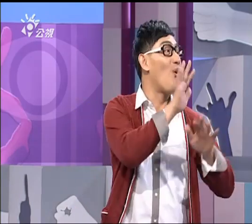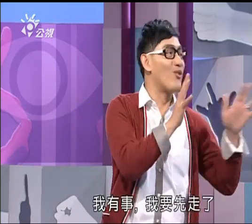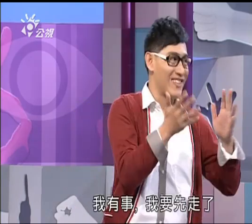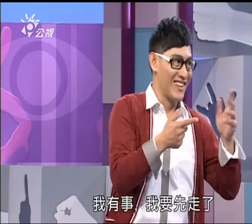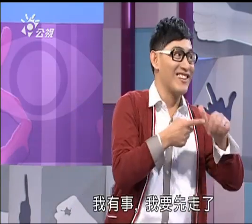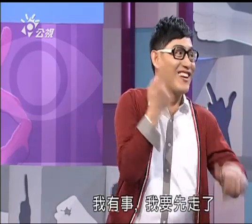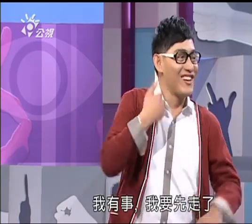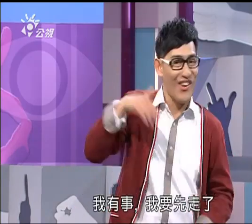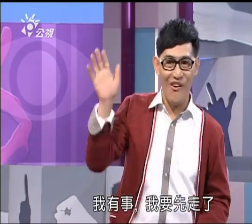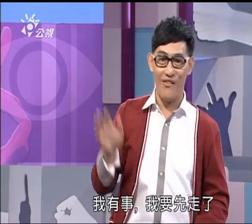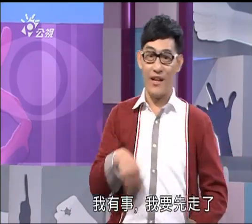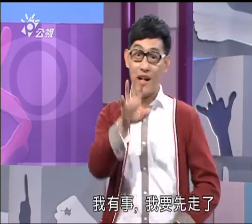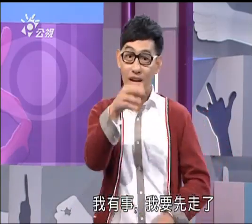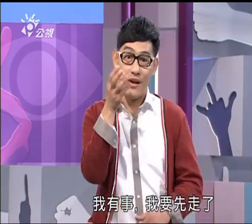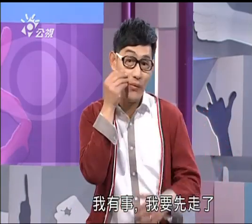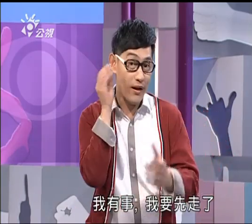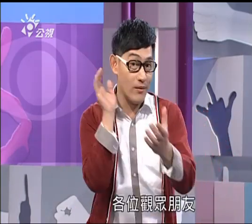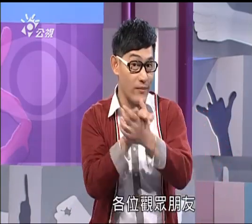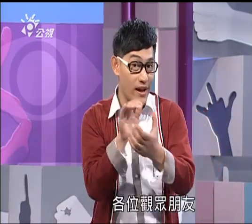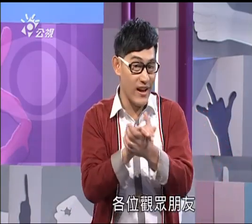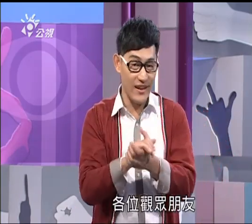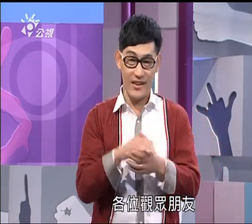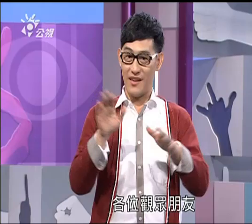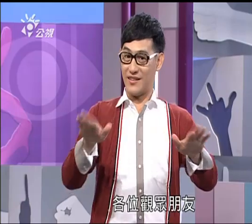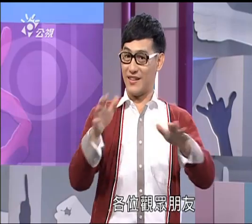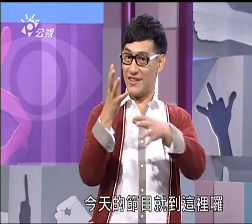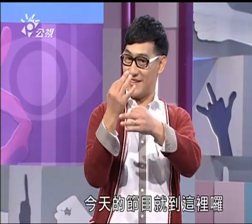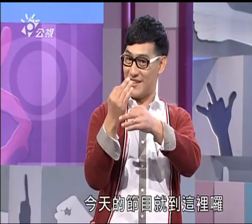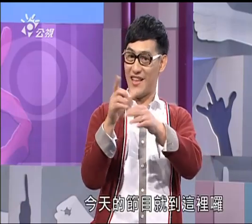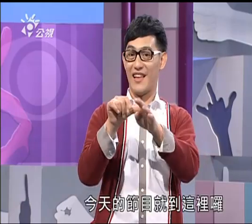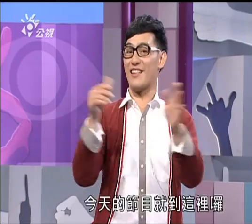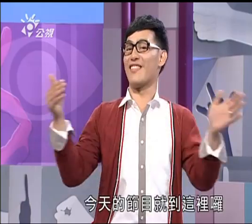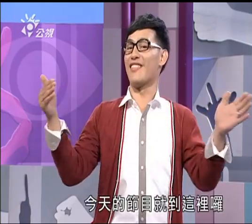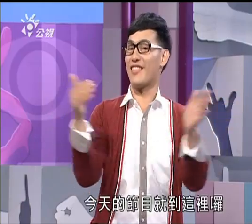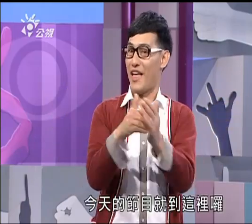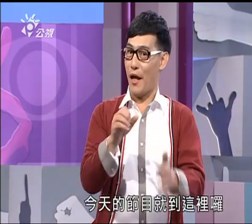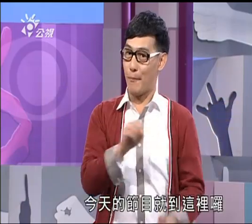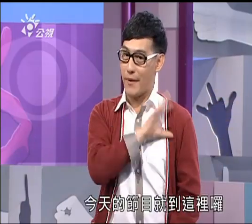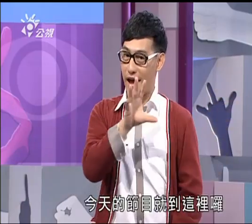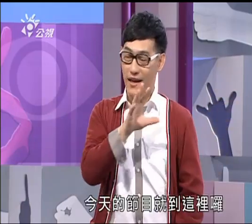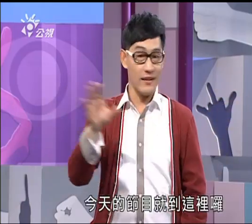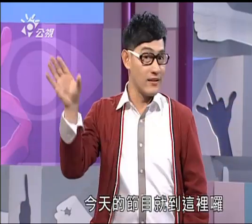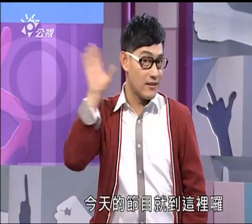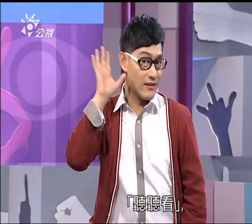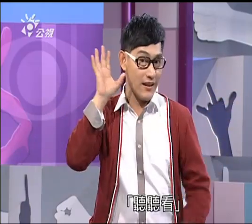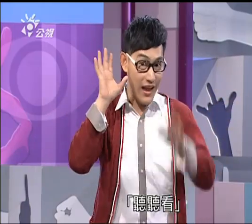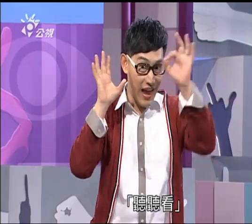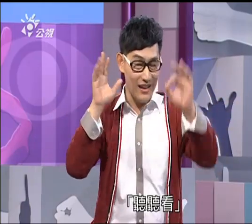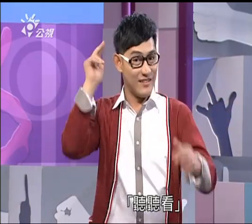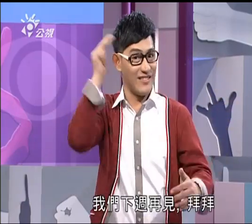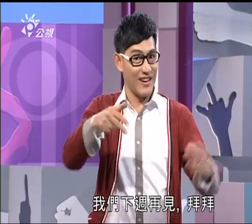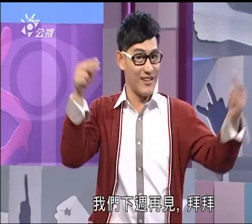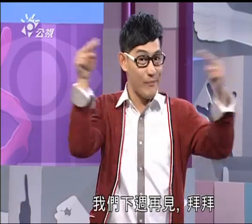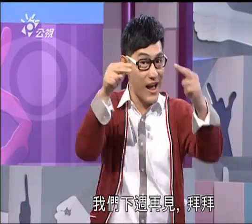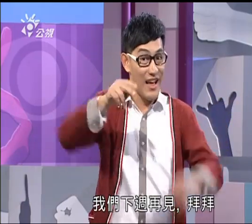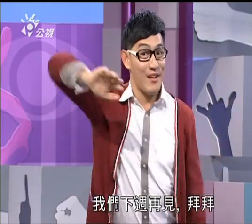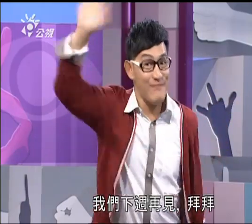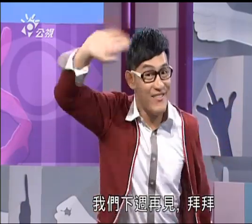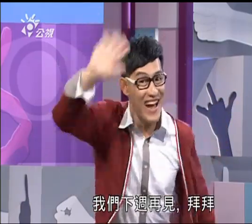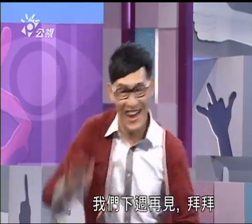我有事，我要先走了。各位观众朋友，今天的节目就到这里喽。听听看，我们下周再见，拜